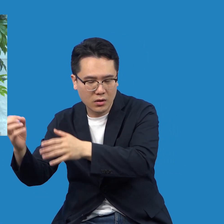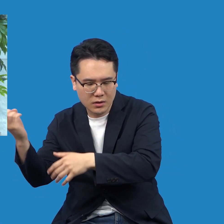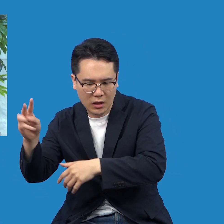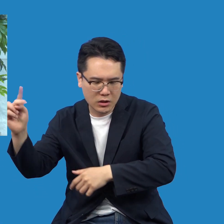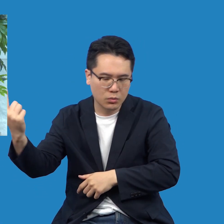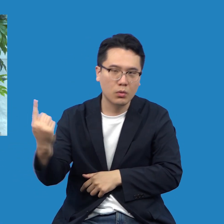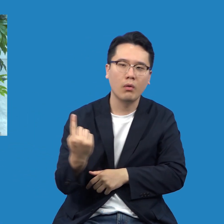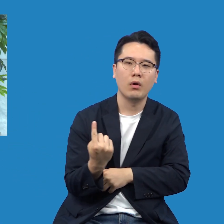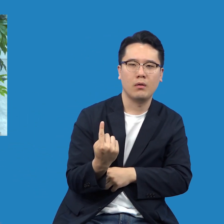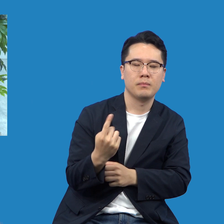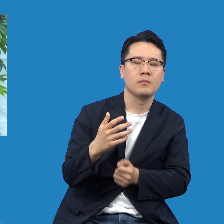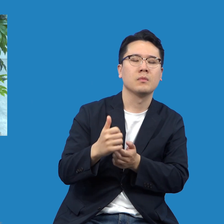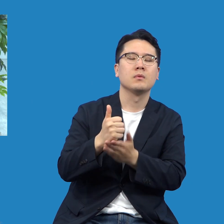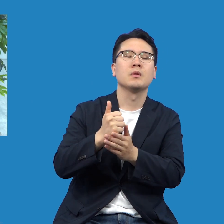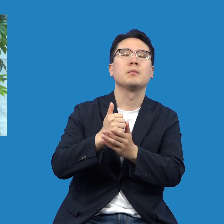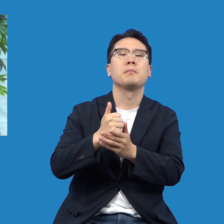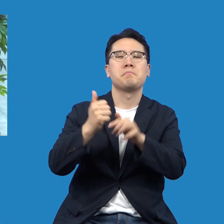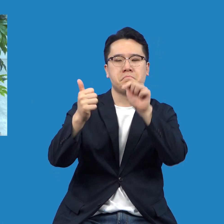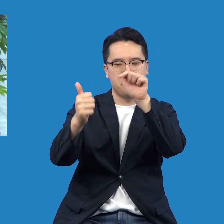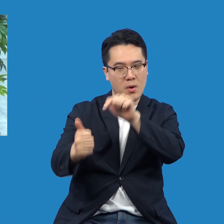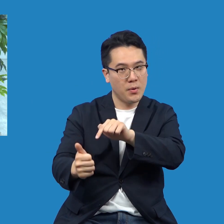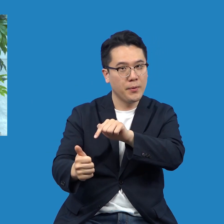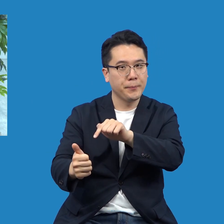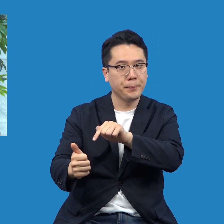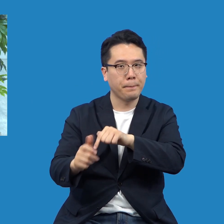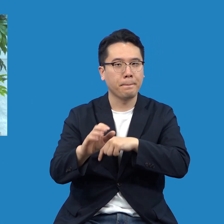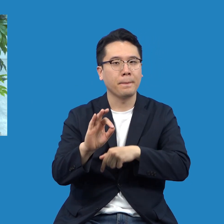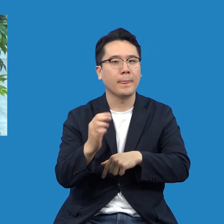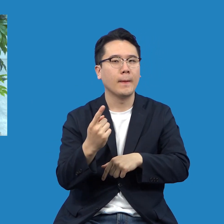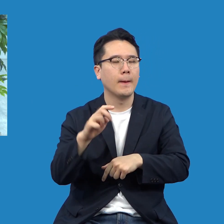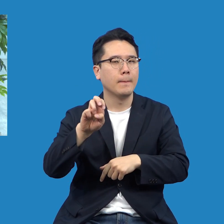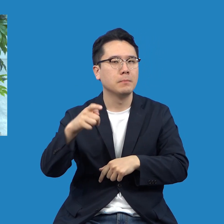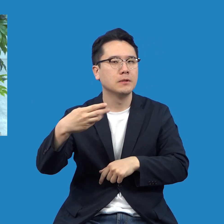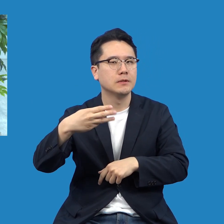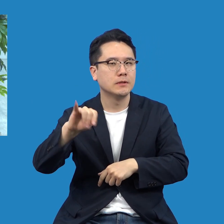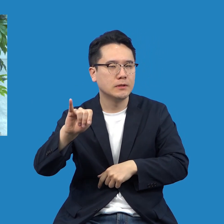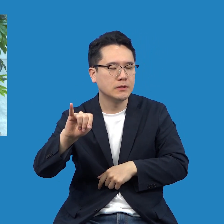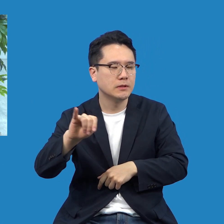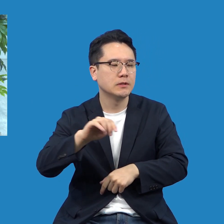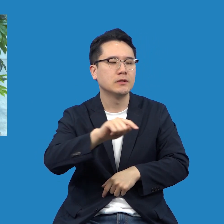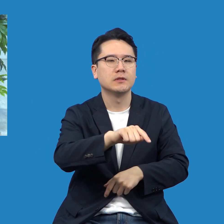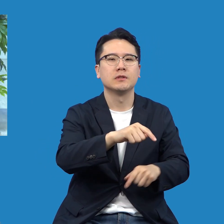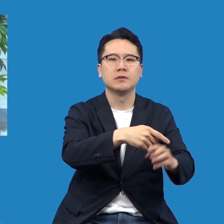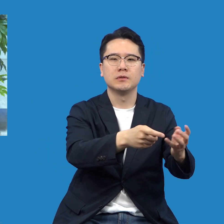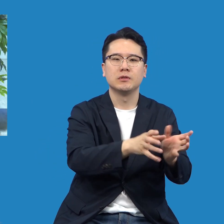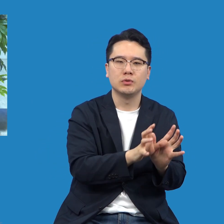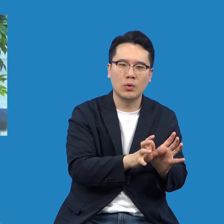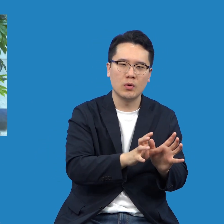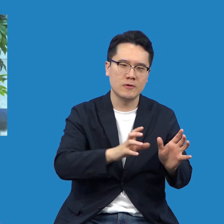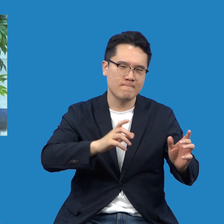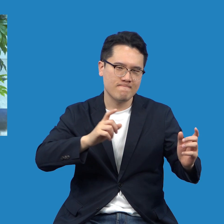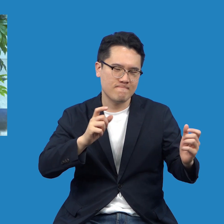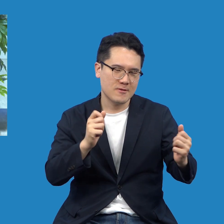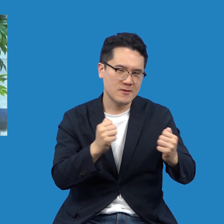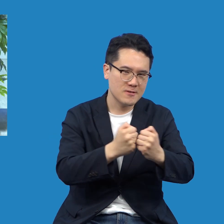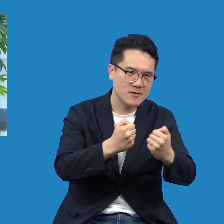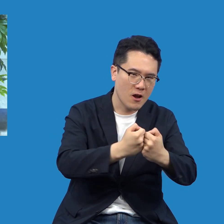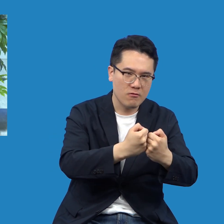명을 받고 오므리 왕조에 맞서 싸울 후계자로 엘리사에게 기름을